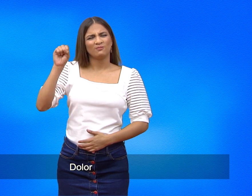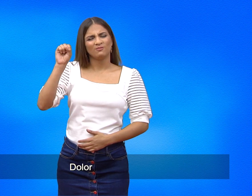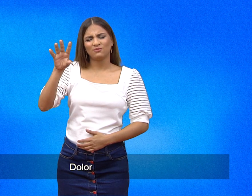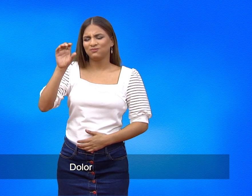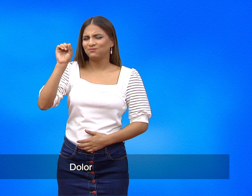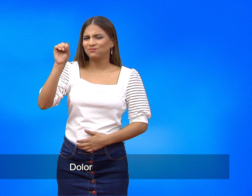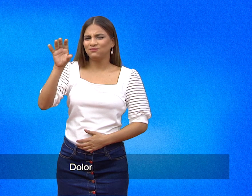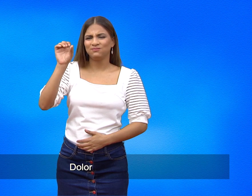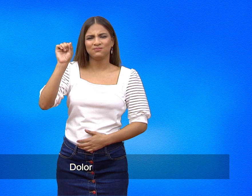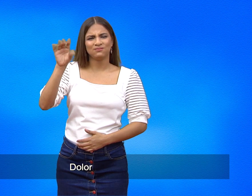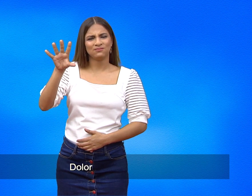dolor